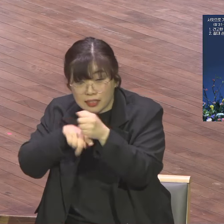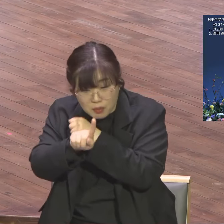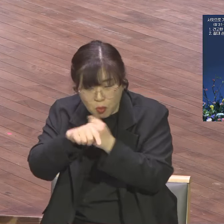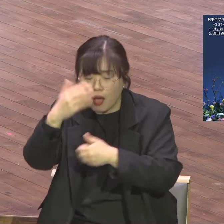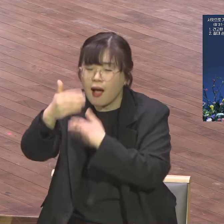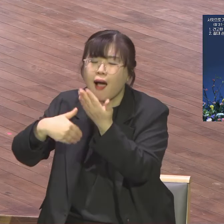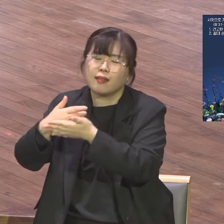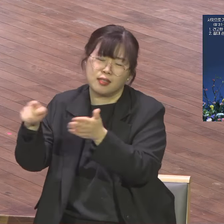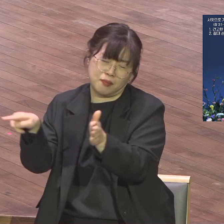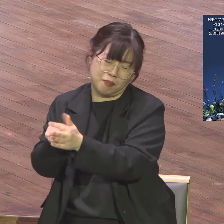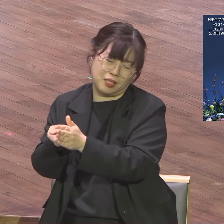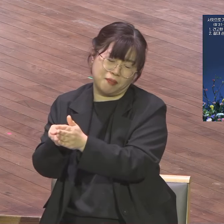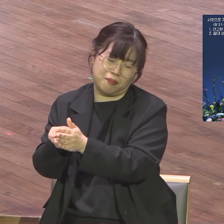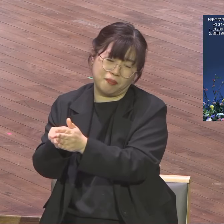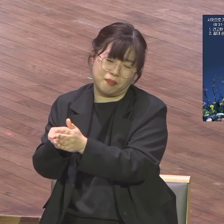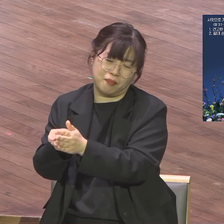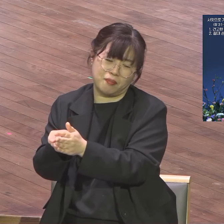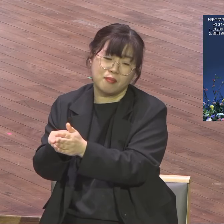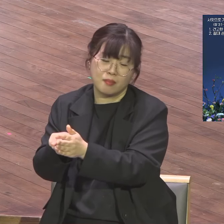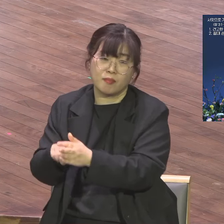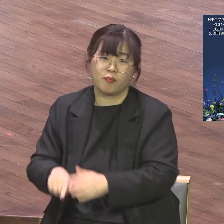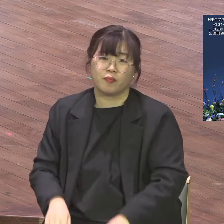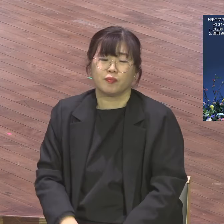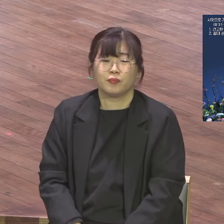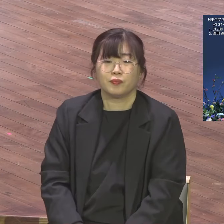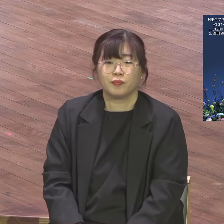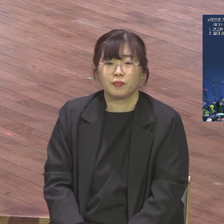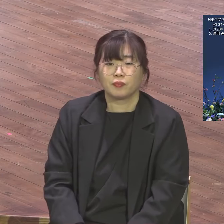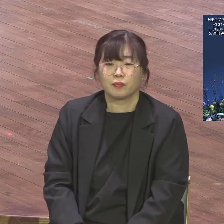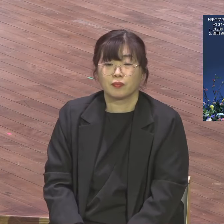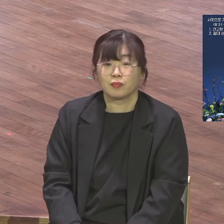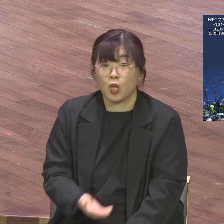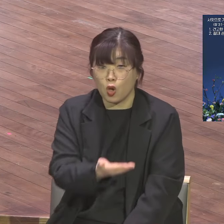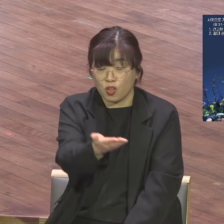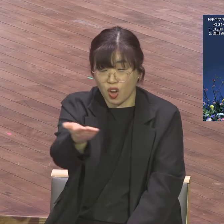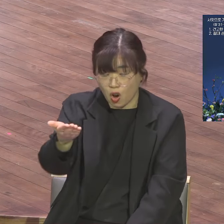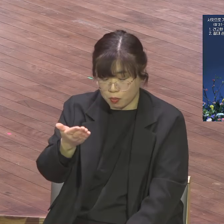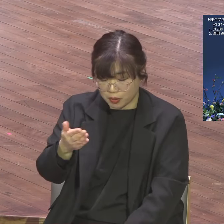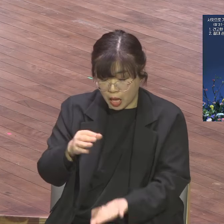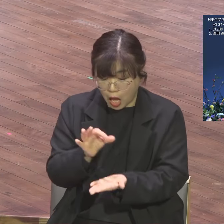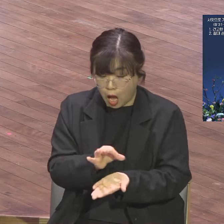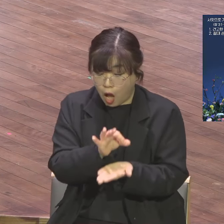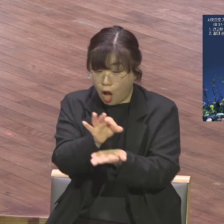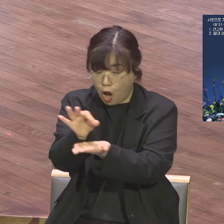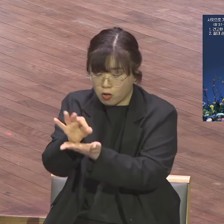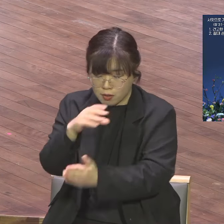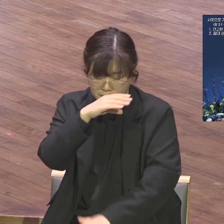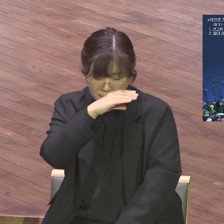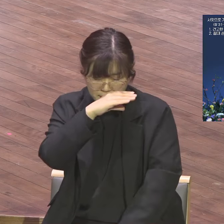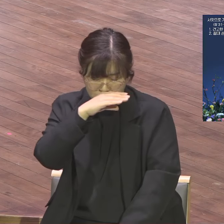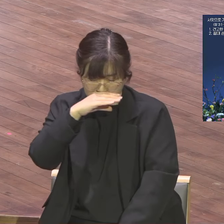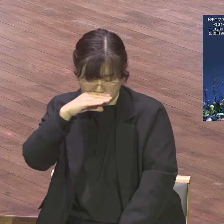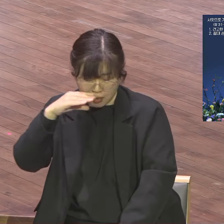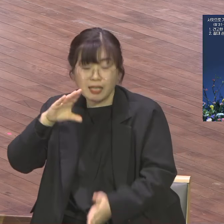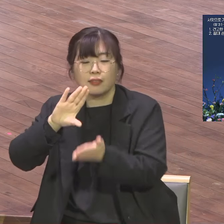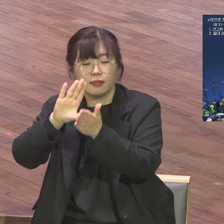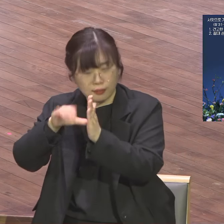이후로 하나님 그렇게 하셨는데 정말로 하나님께서 여러분 축복하실 줄을 믿습니다. 하나님 앞에서 하나님